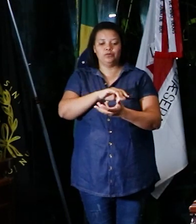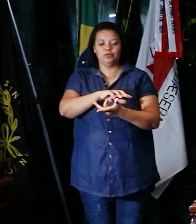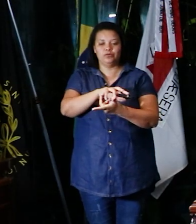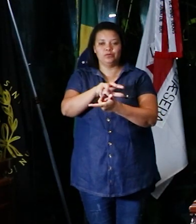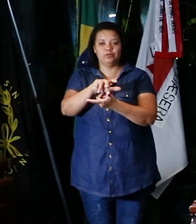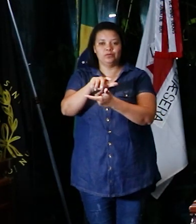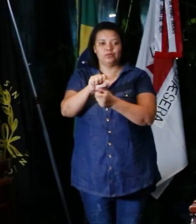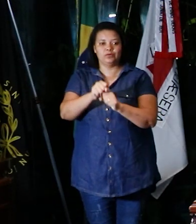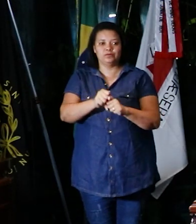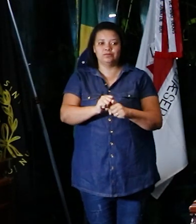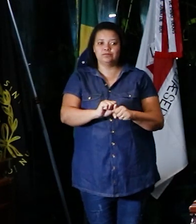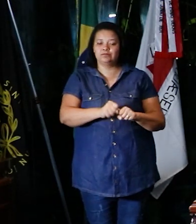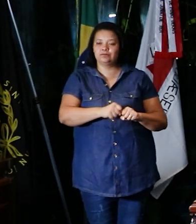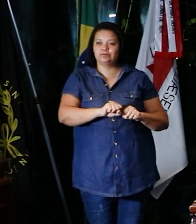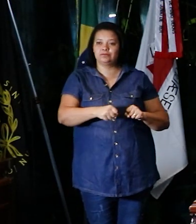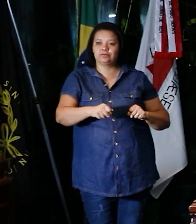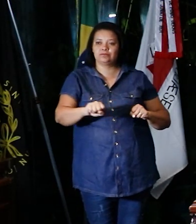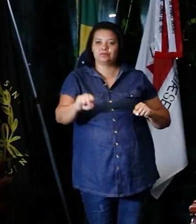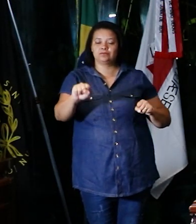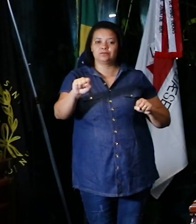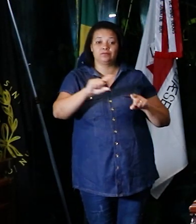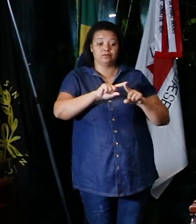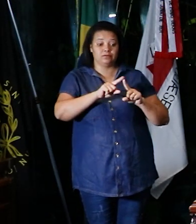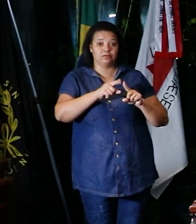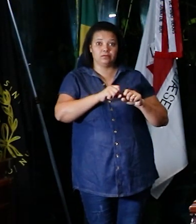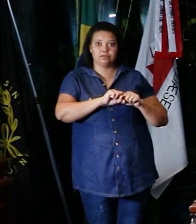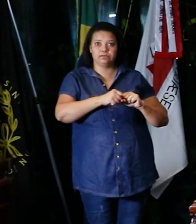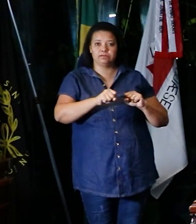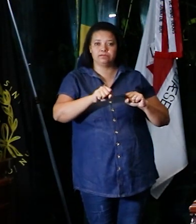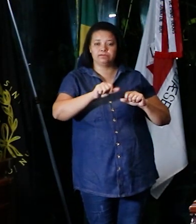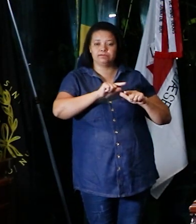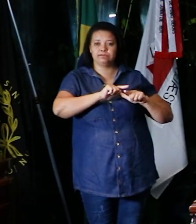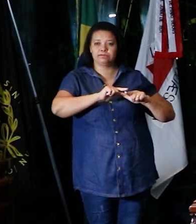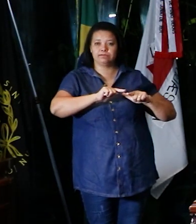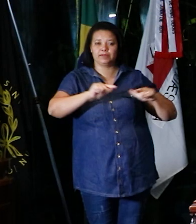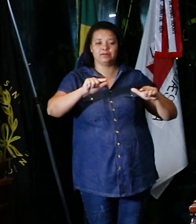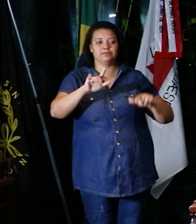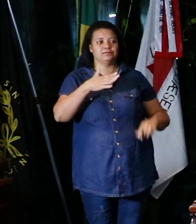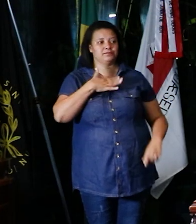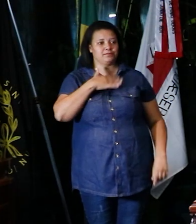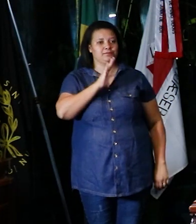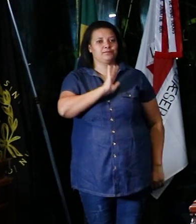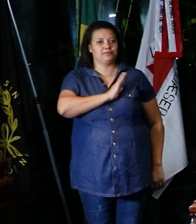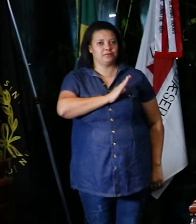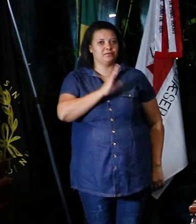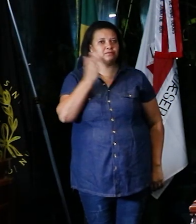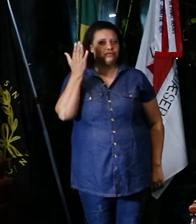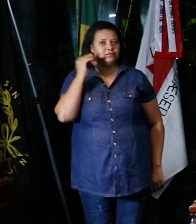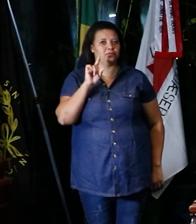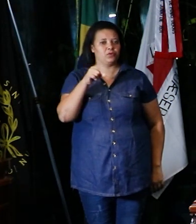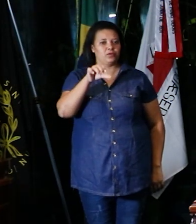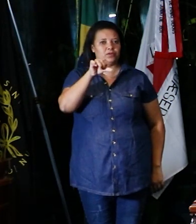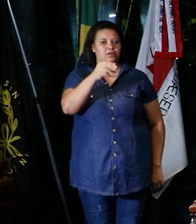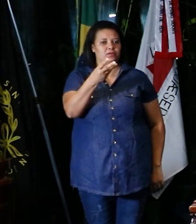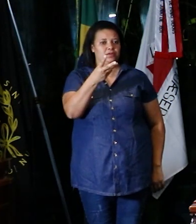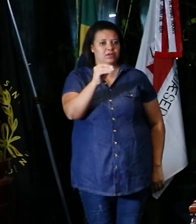mundo, mais vasto é o meu coração. E lá, isso em 1930,